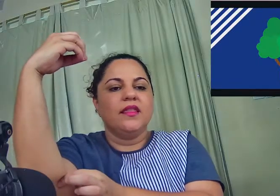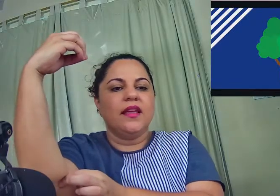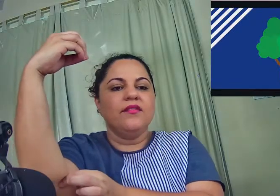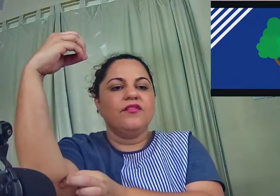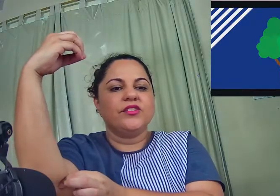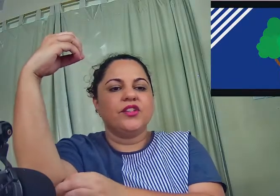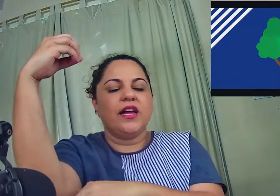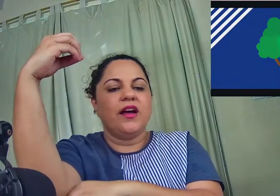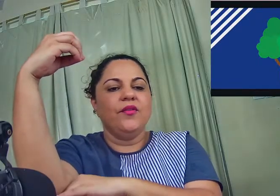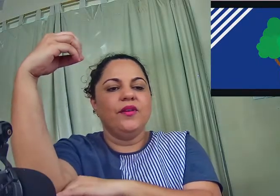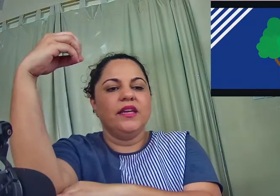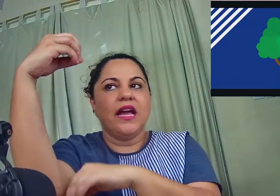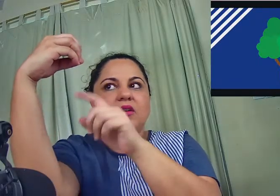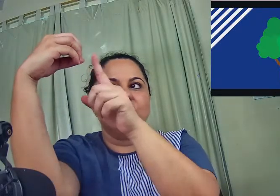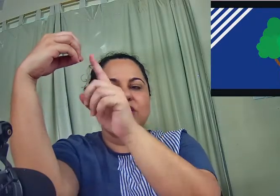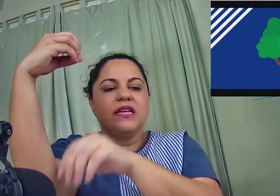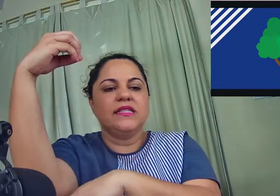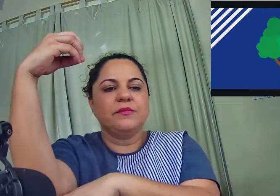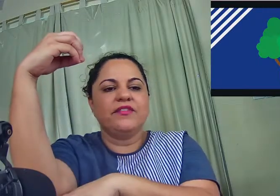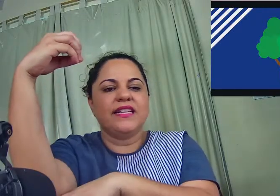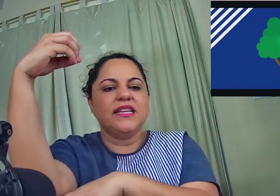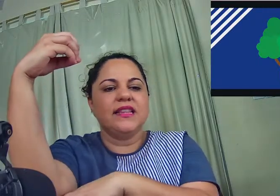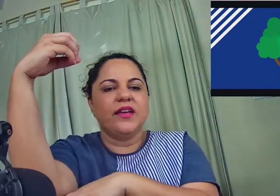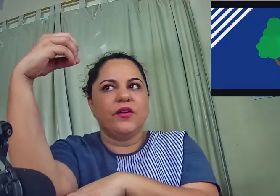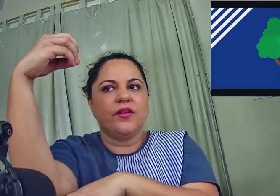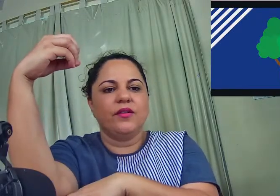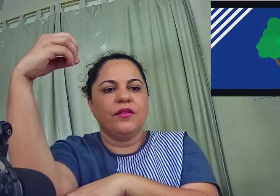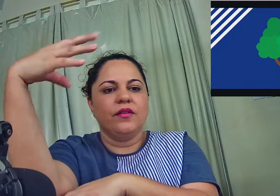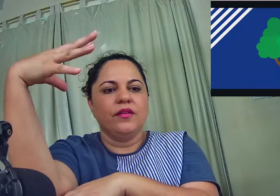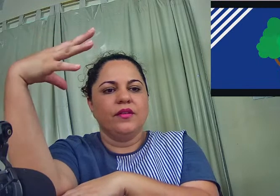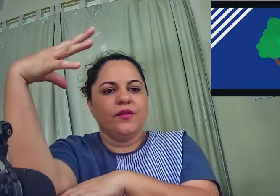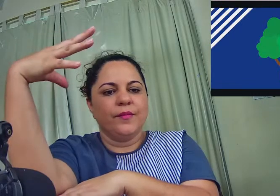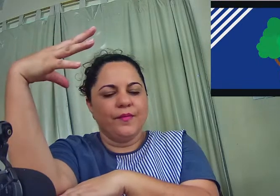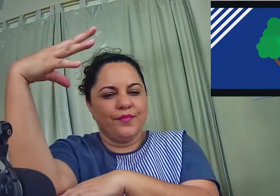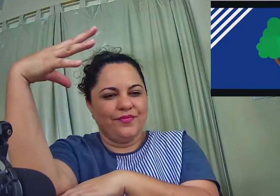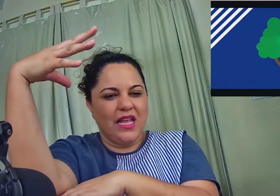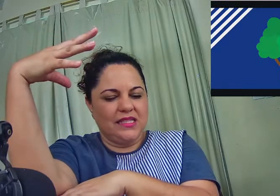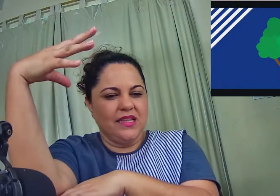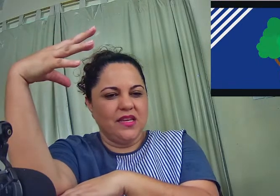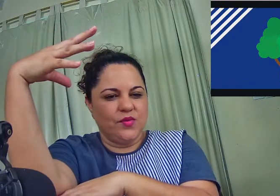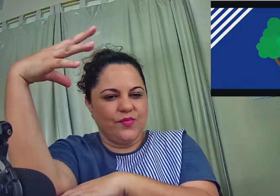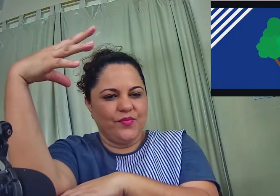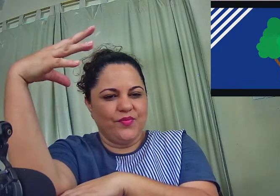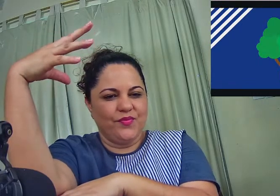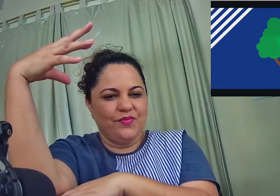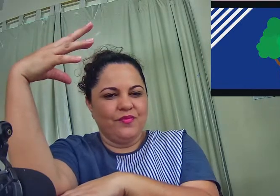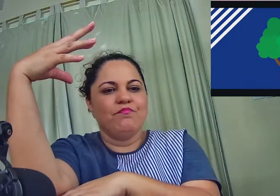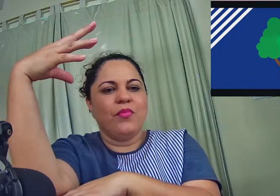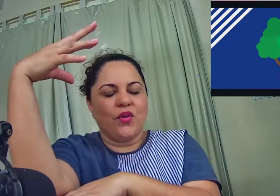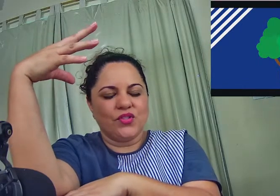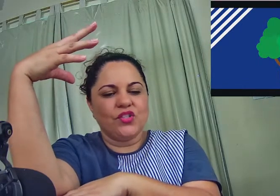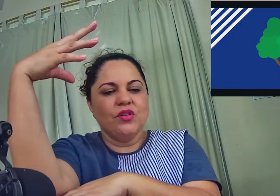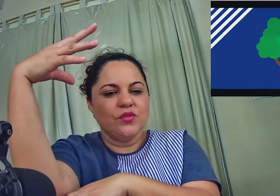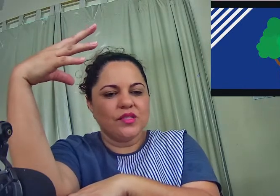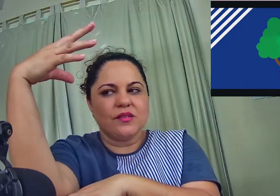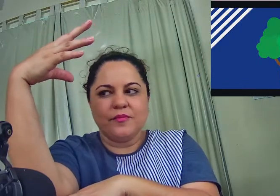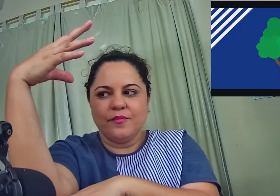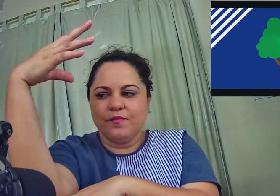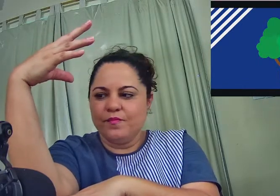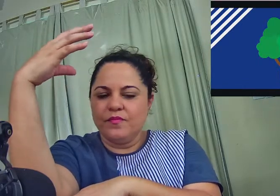na vertical e a luz lá em cima vai acender, ó. Acendeu. Poste de luz.